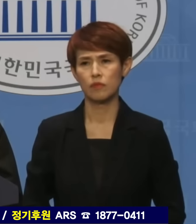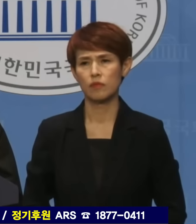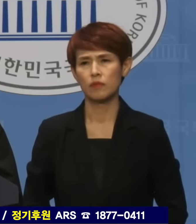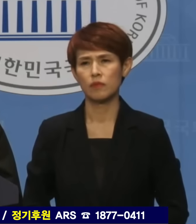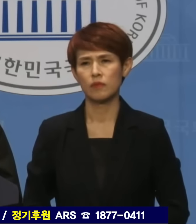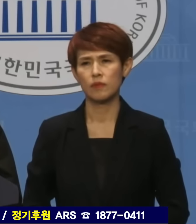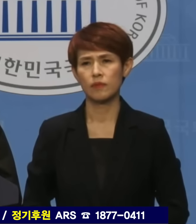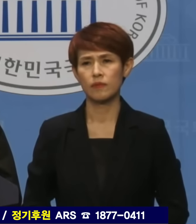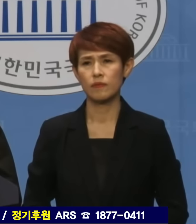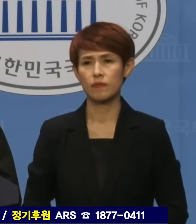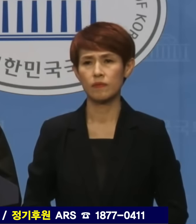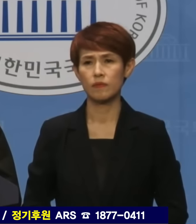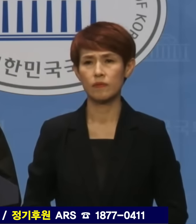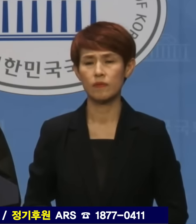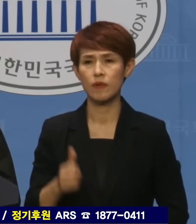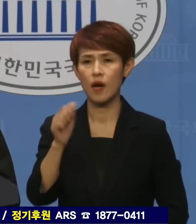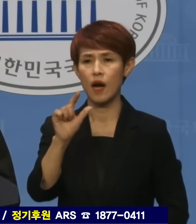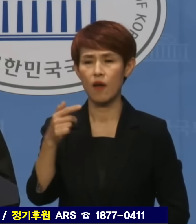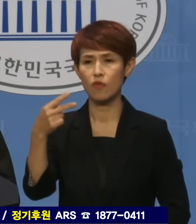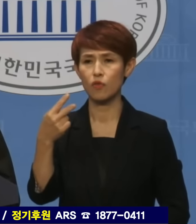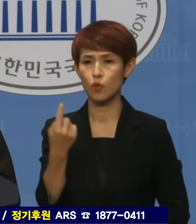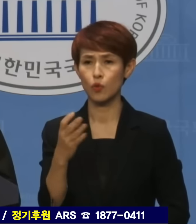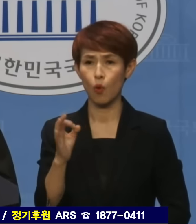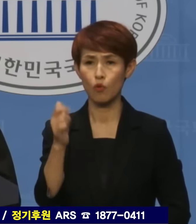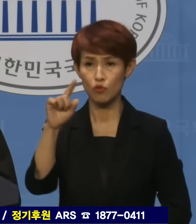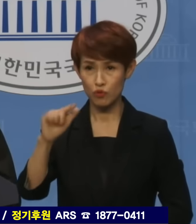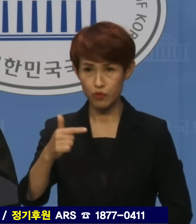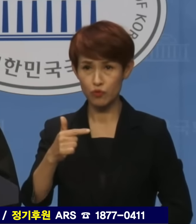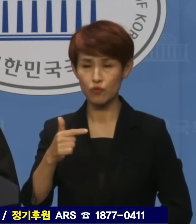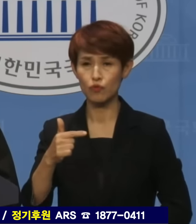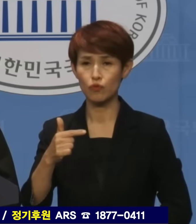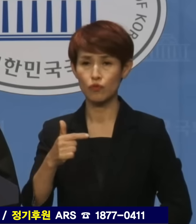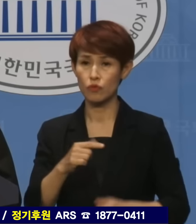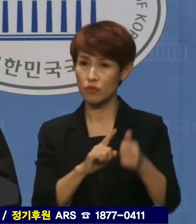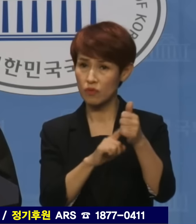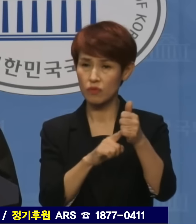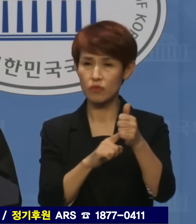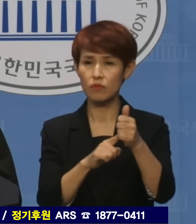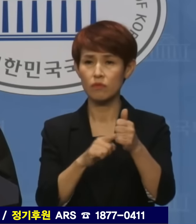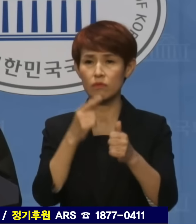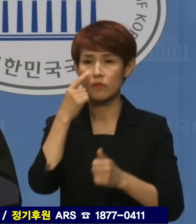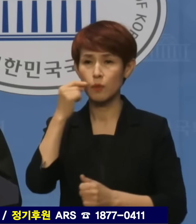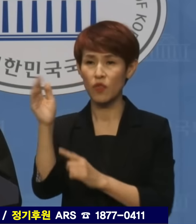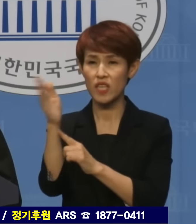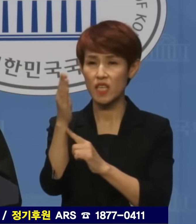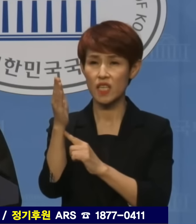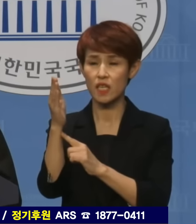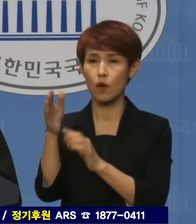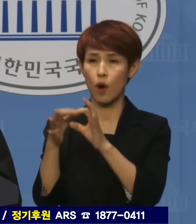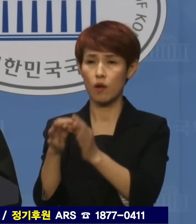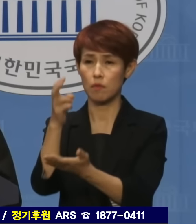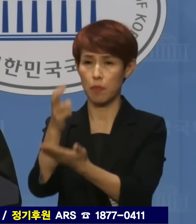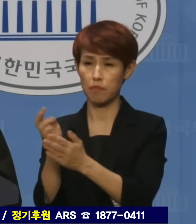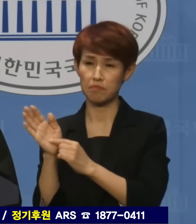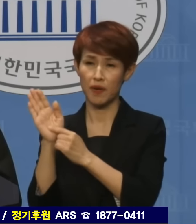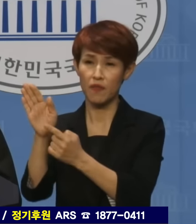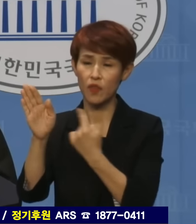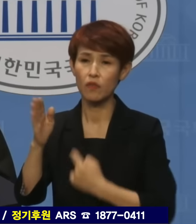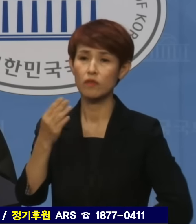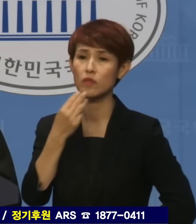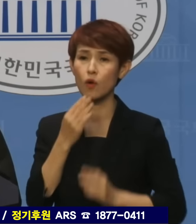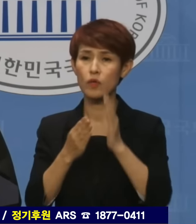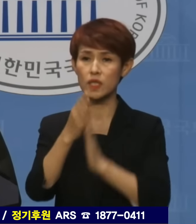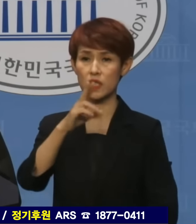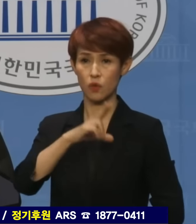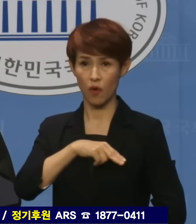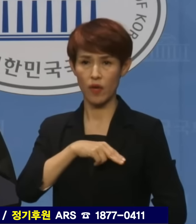이제는 야인이 된 한동훈 전 비상대책위원장이 우길기 조례안을 발의했던 서울시 의원들에 대해